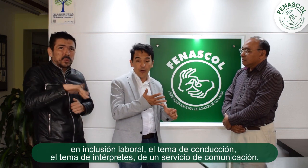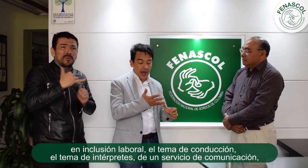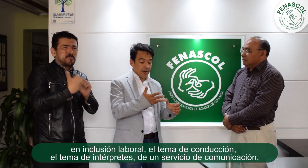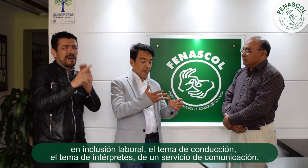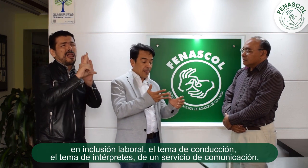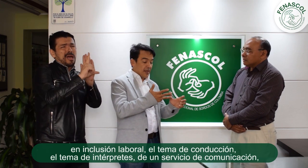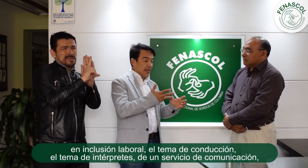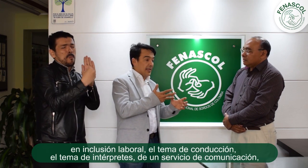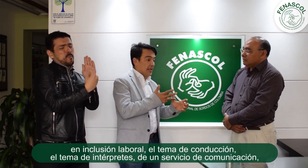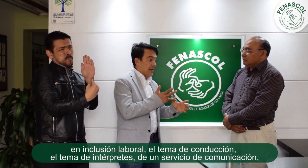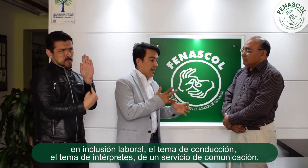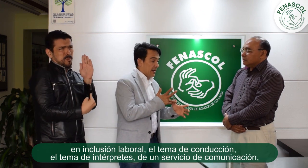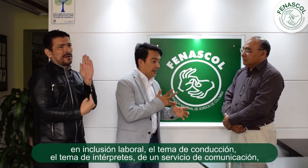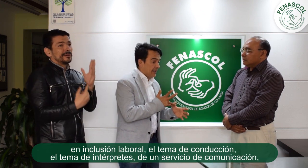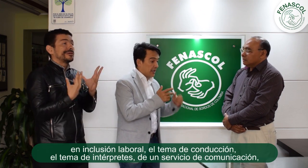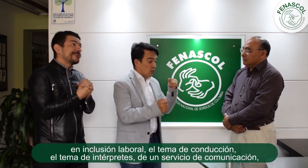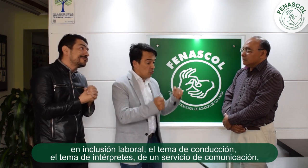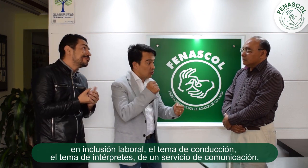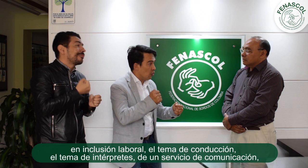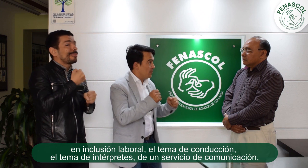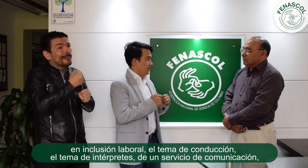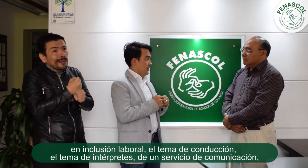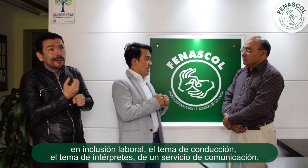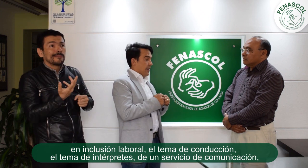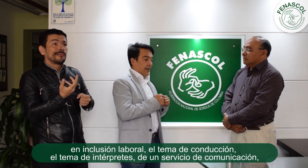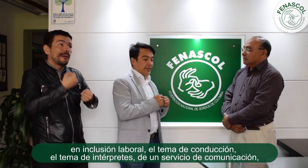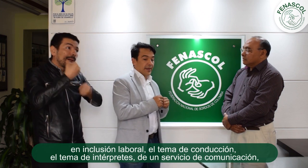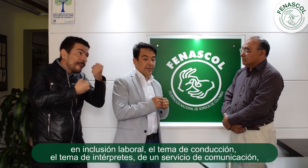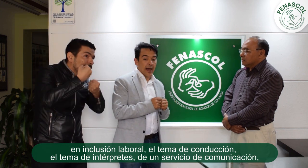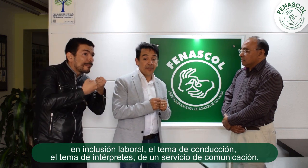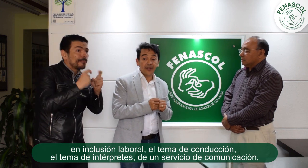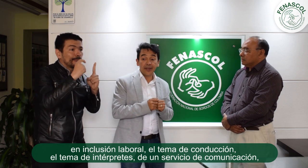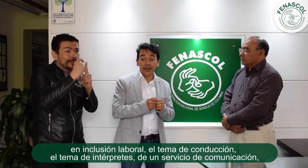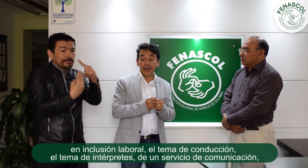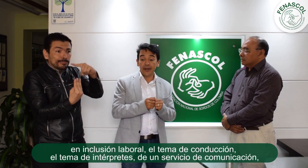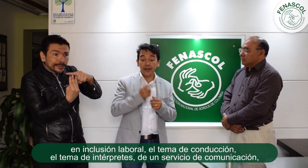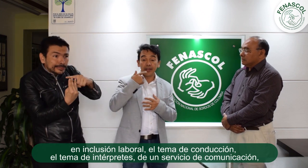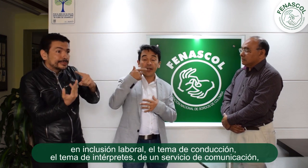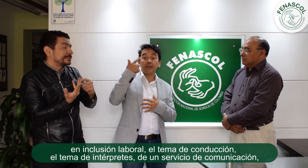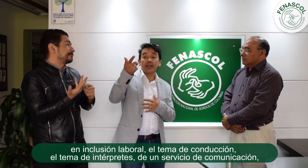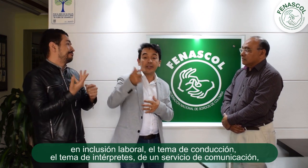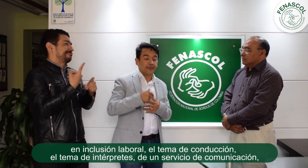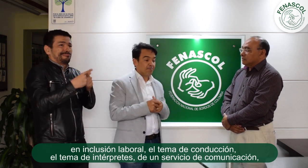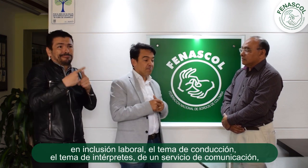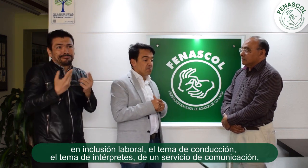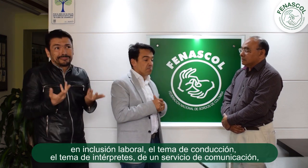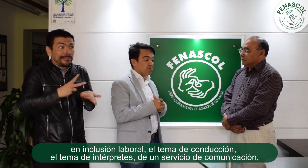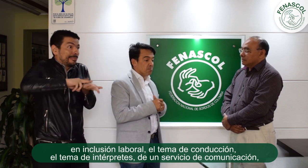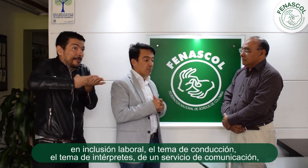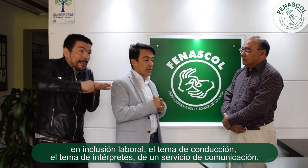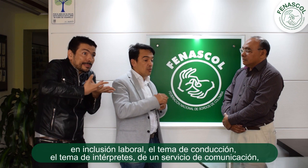inclusión laboral, tema de conducción, en tema de intérpretes,